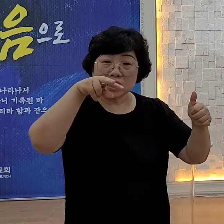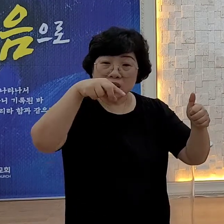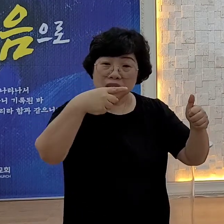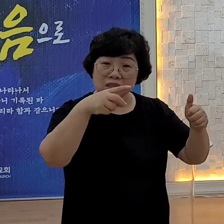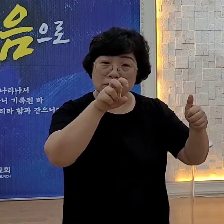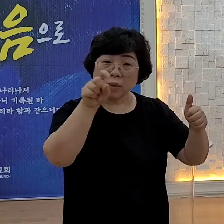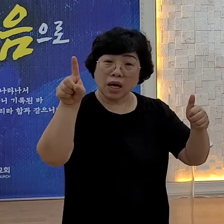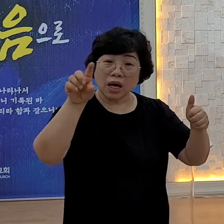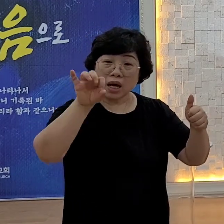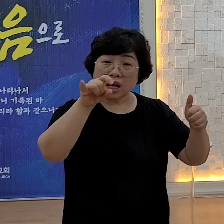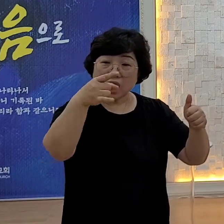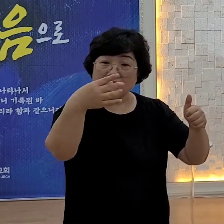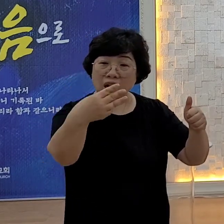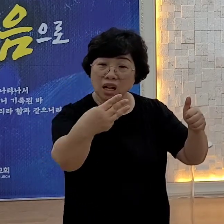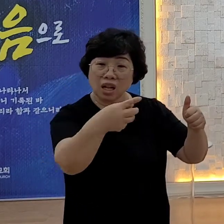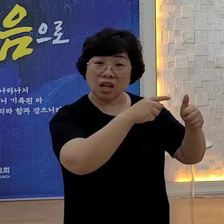사실이에요.